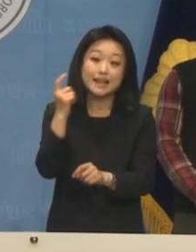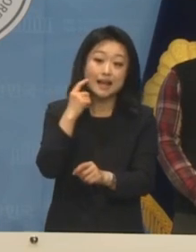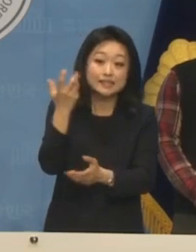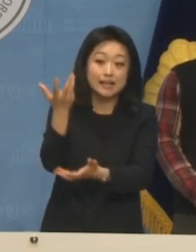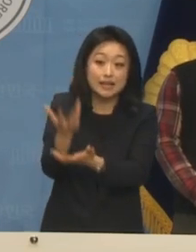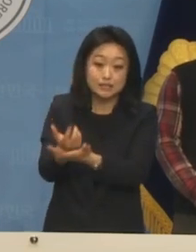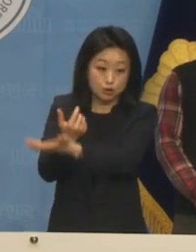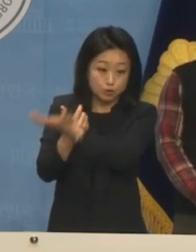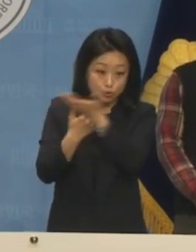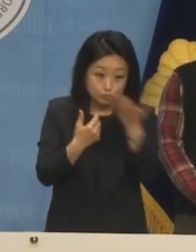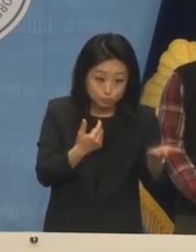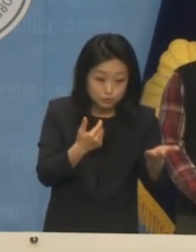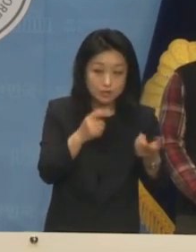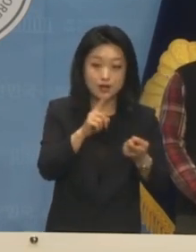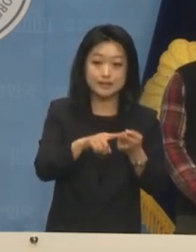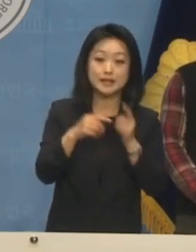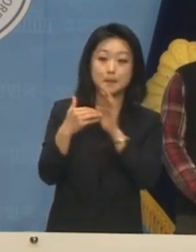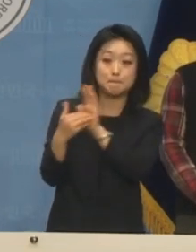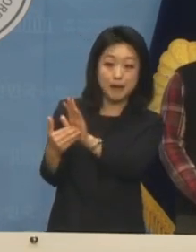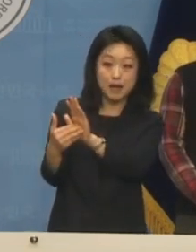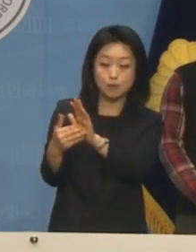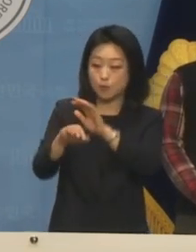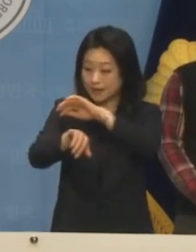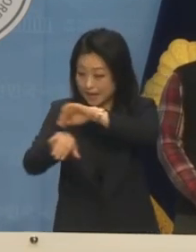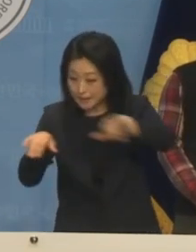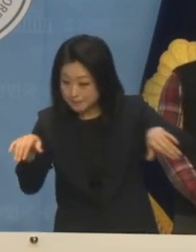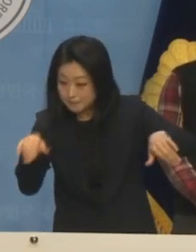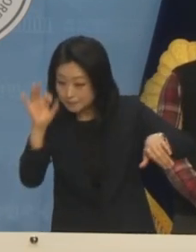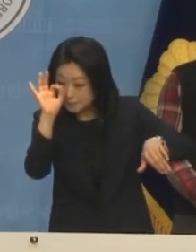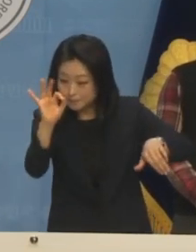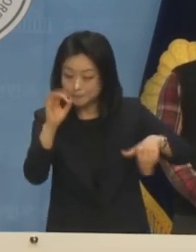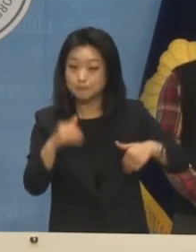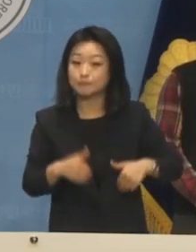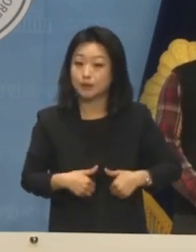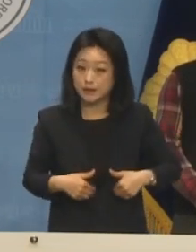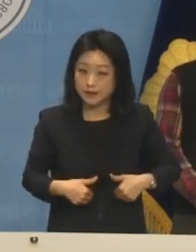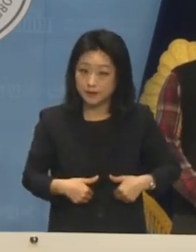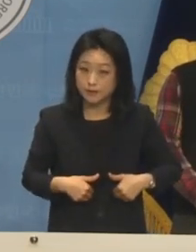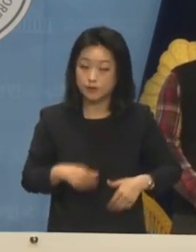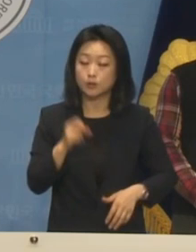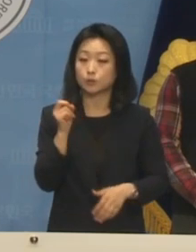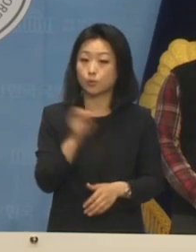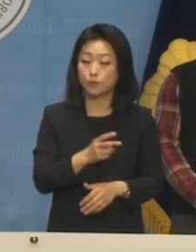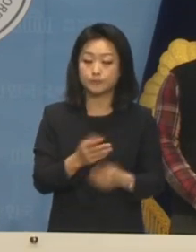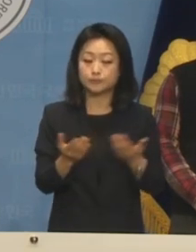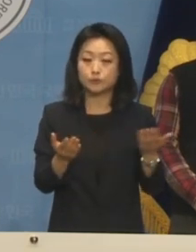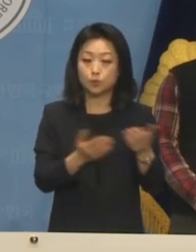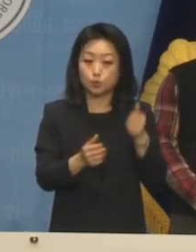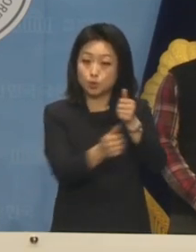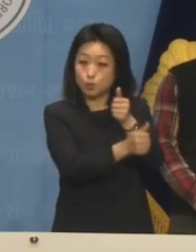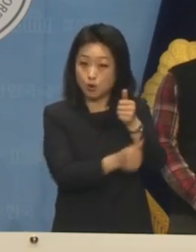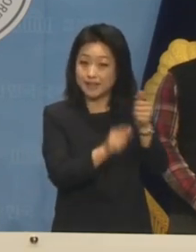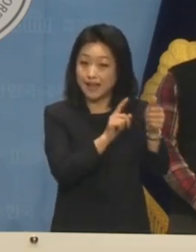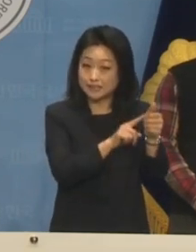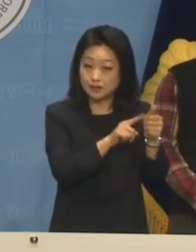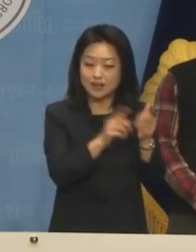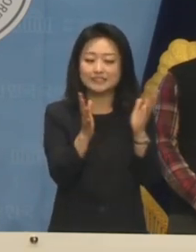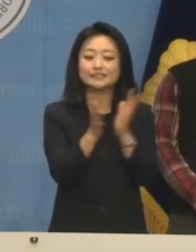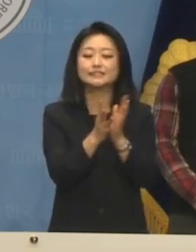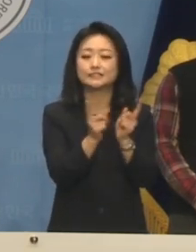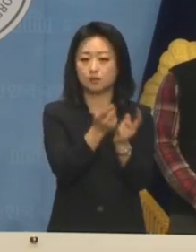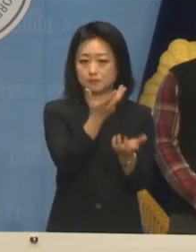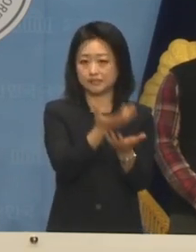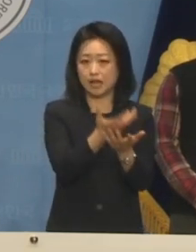제출하는 것에 대해서도 적극적으로 개입해야 합니다. 다른 한편으로는 노동위원회가 직접 자료를